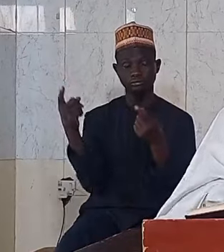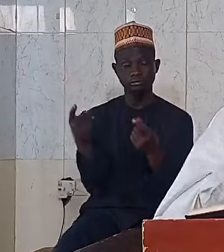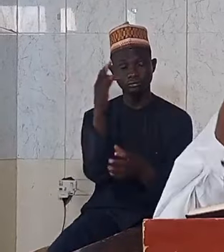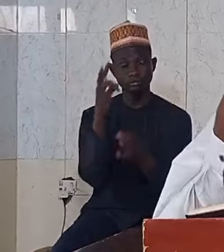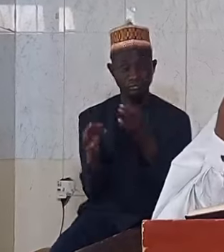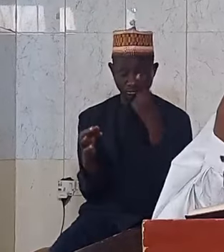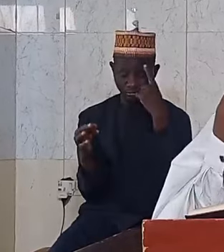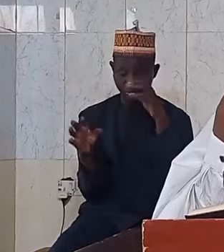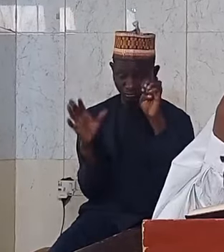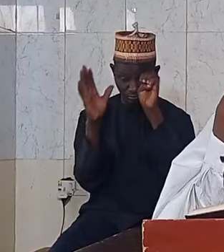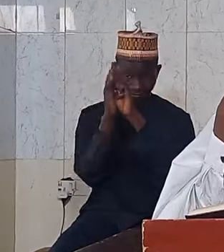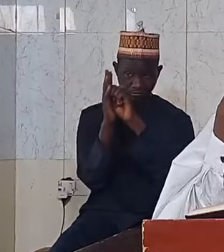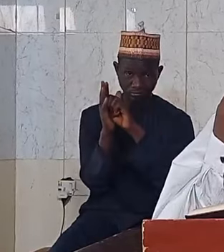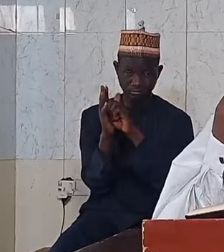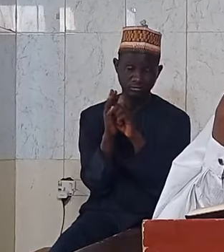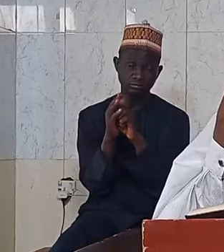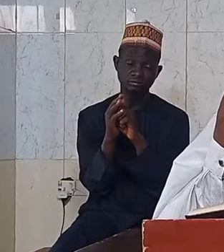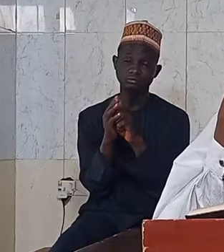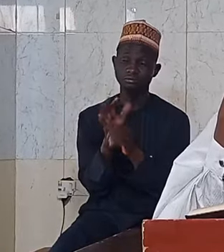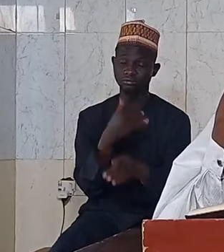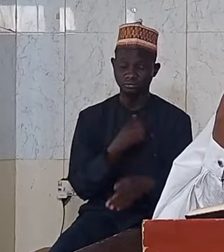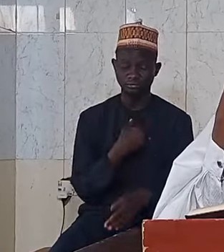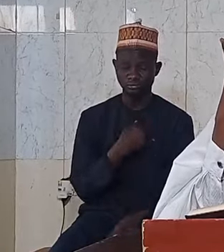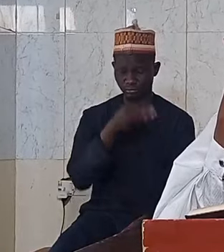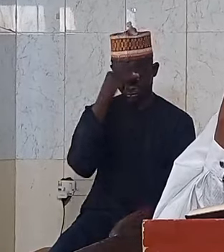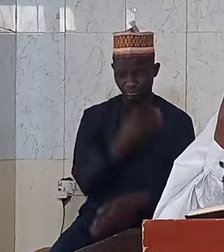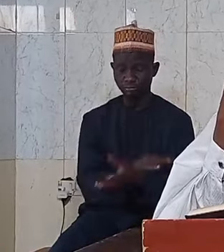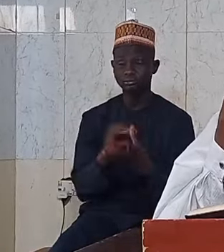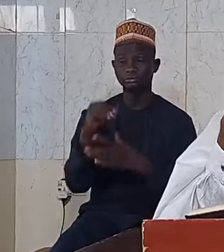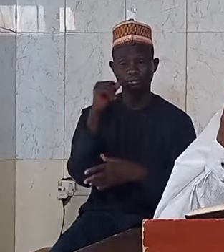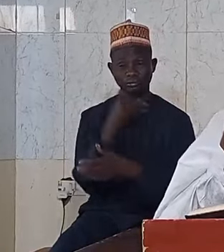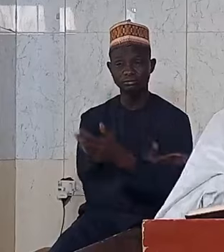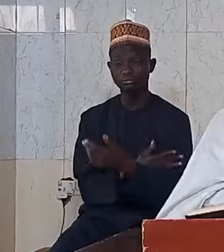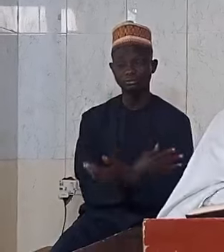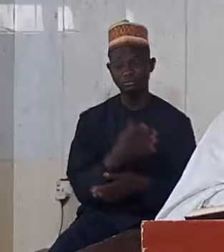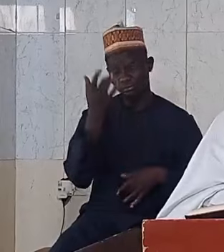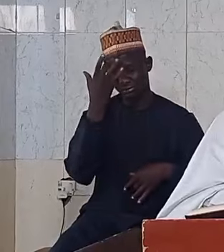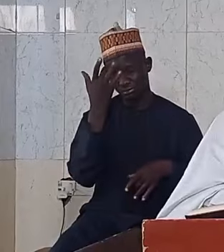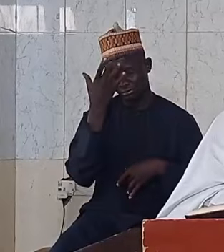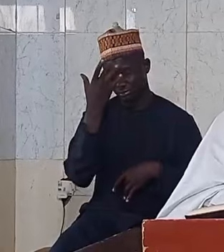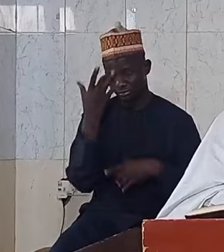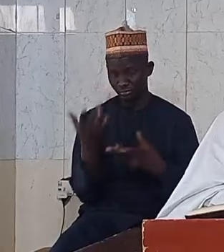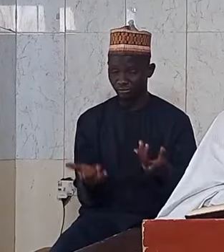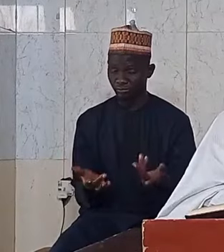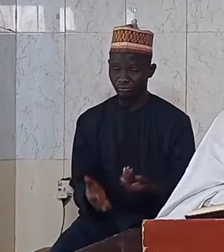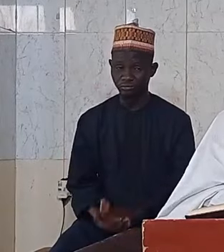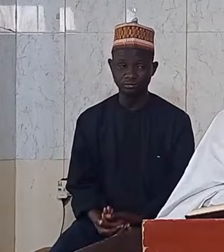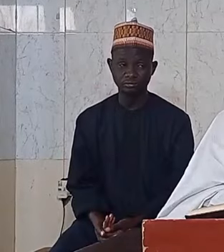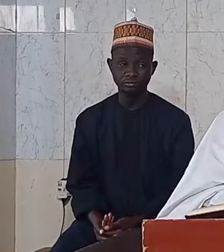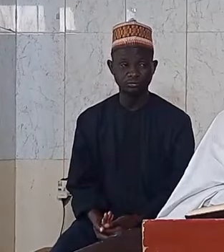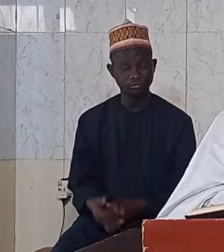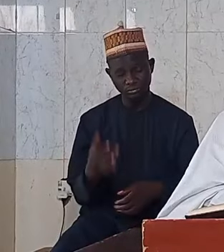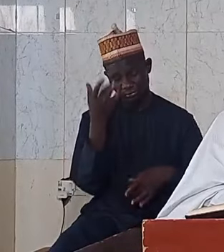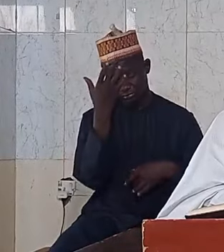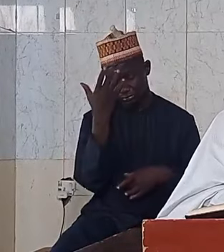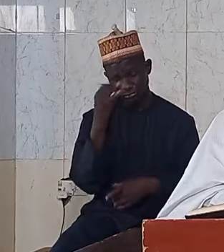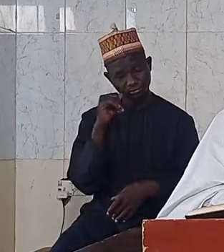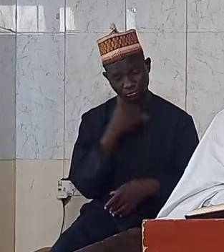idan kana da da ko ya mara lafiya da Allah ya jarrabe ta ko ya jarrabe